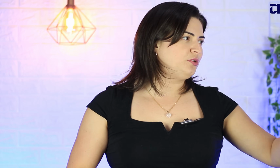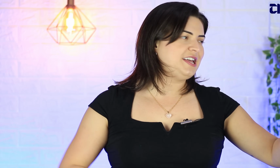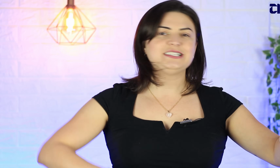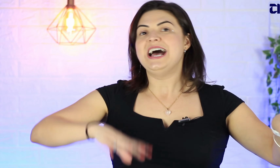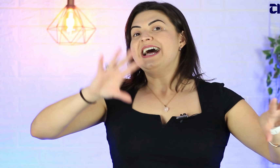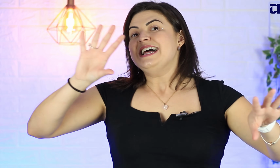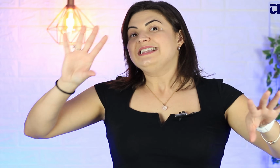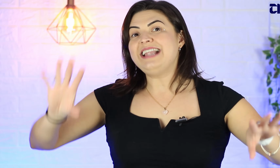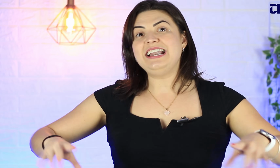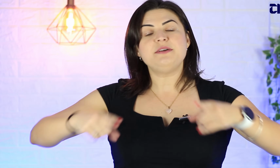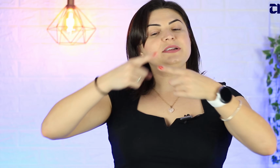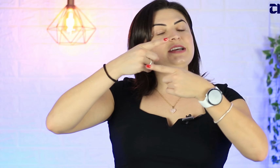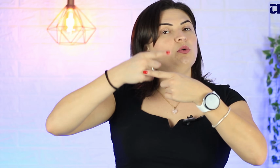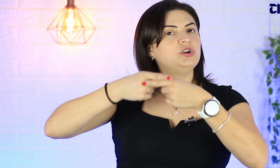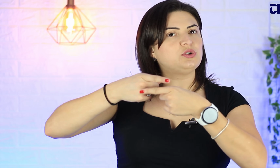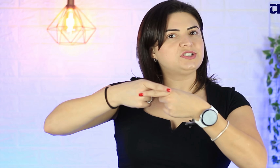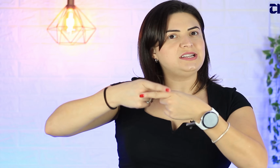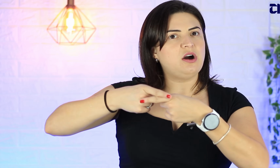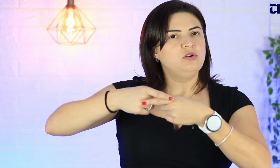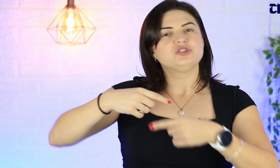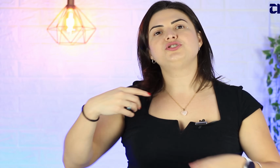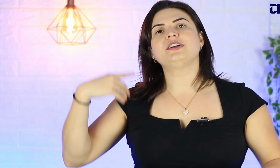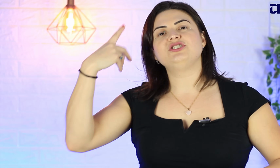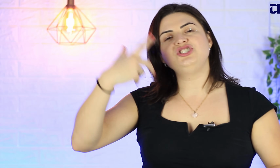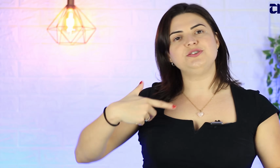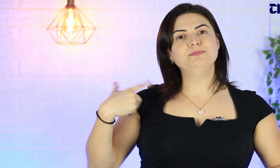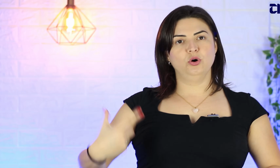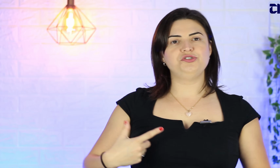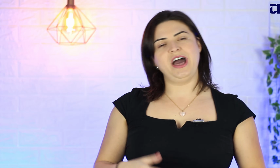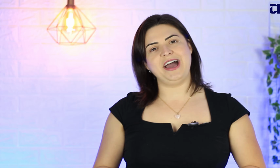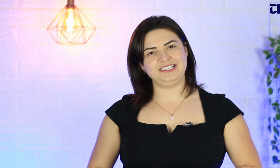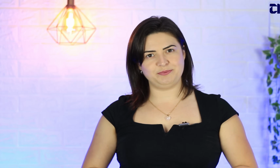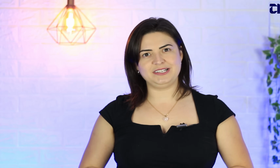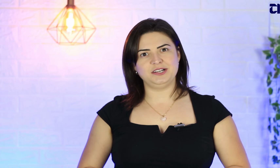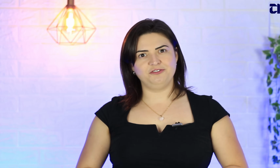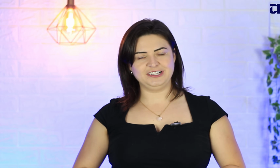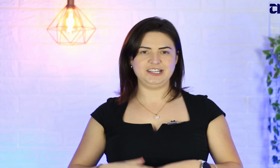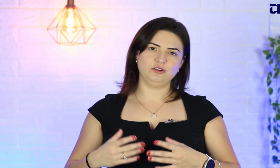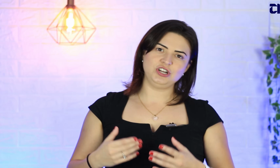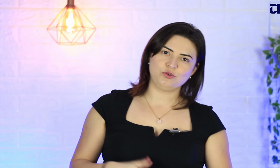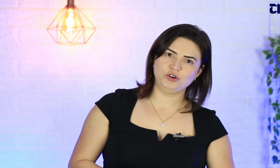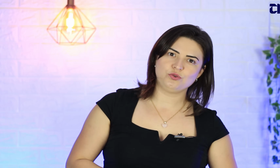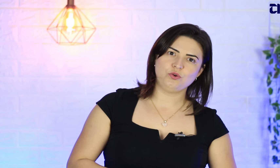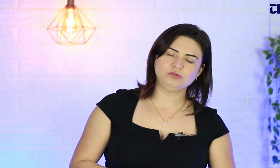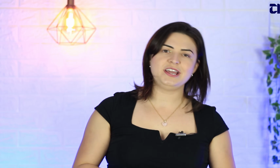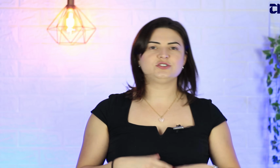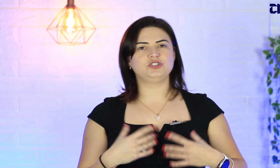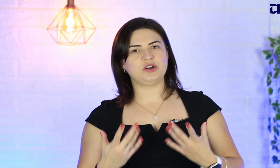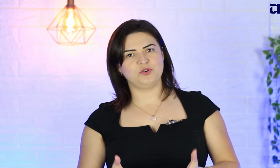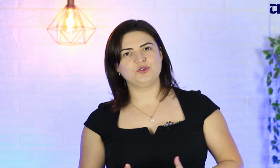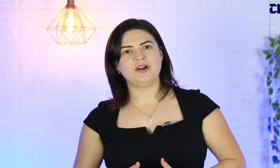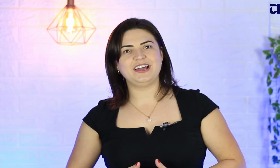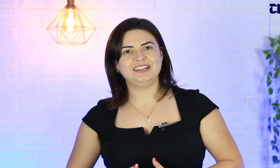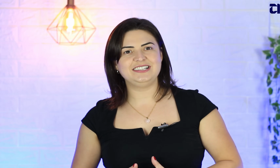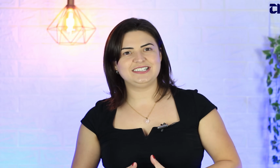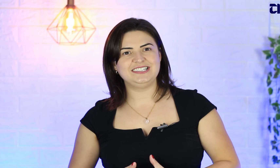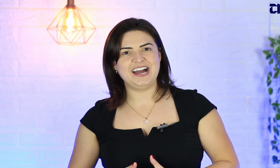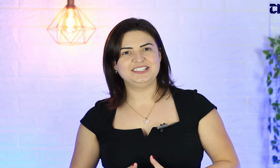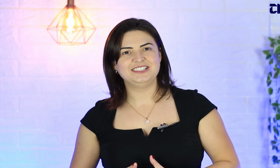portuguesa, na Libras é um único sinal. Só que a gente muda a expressão facial de acordo com o contexto, de acordo com aquela necessidade.